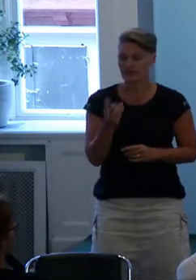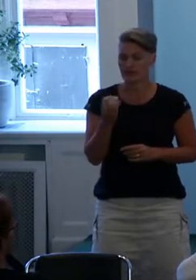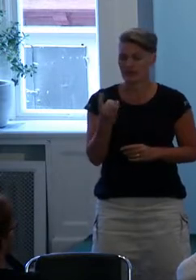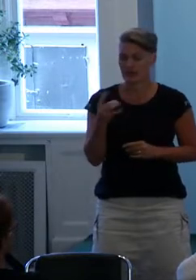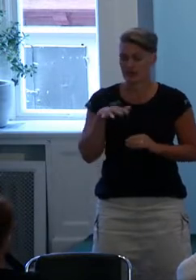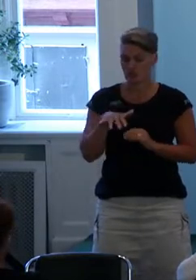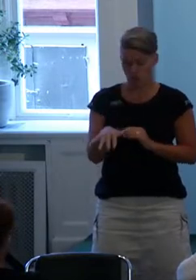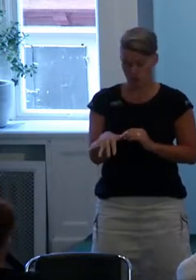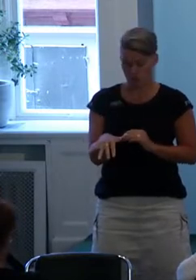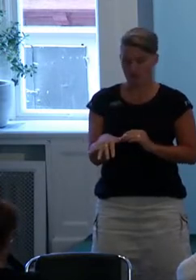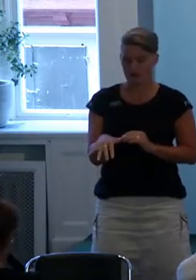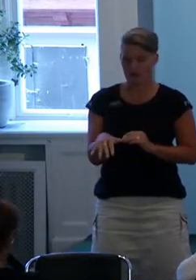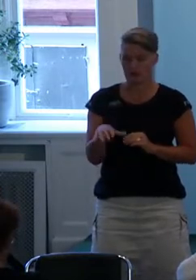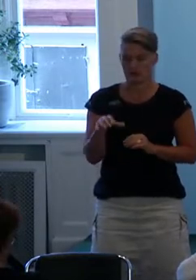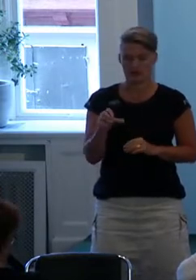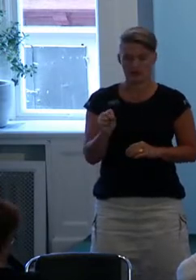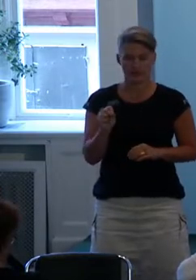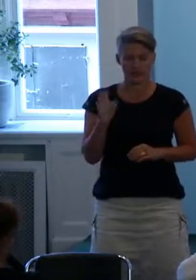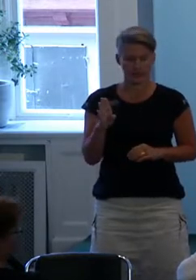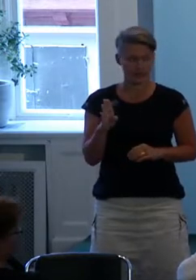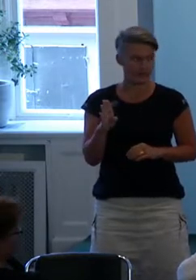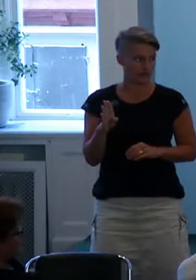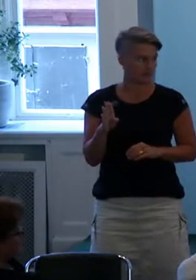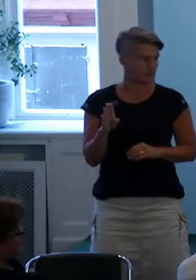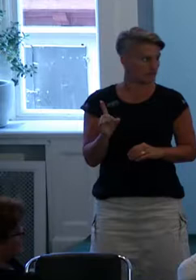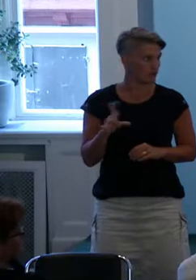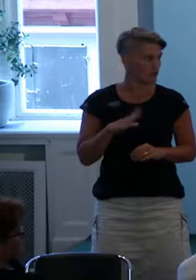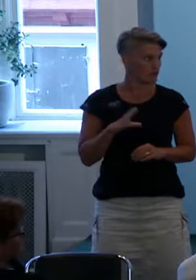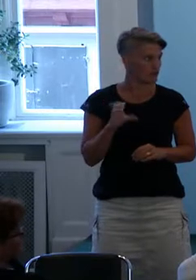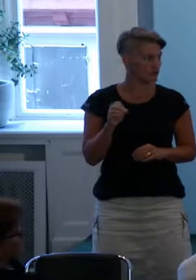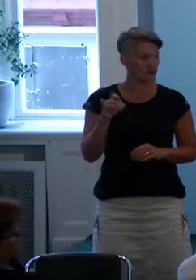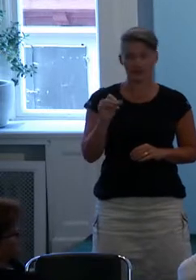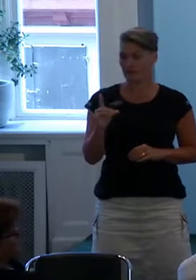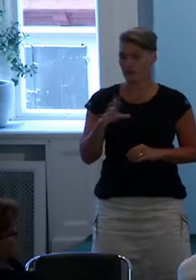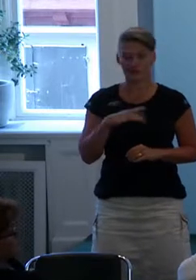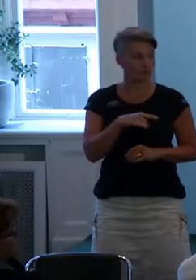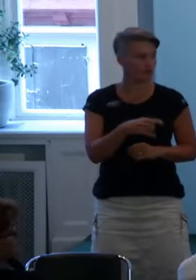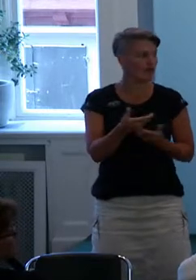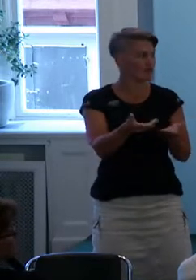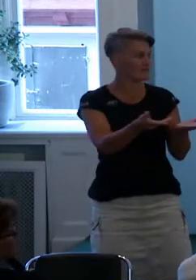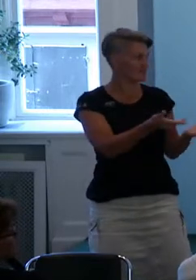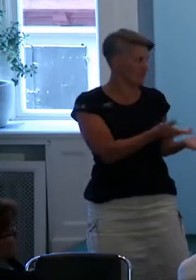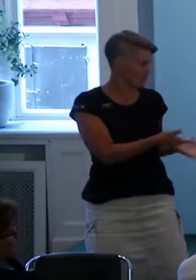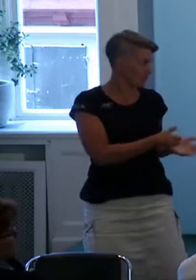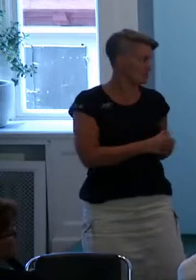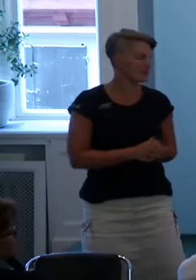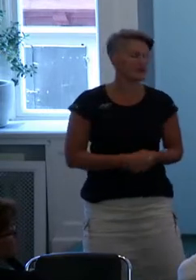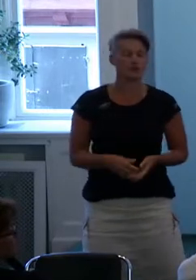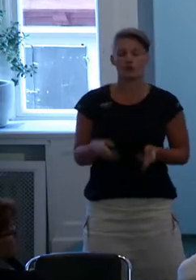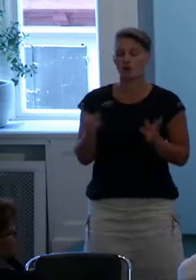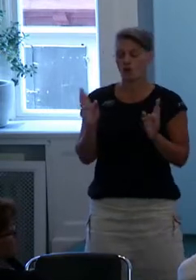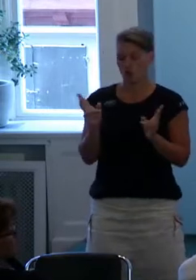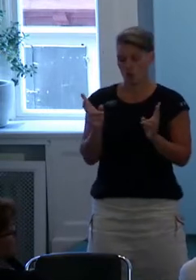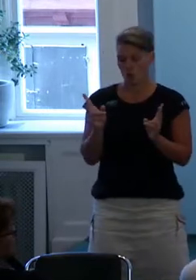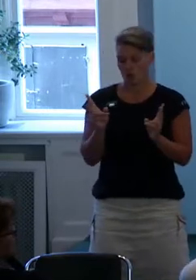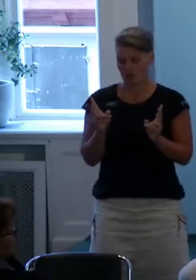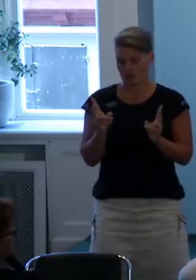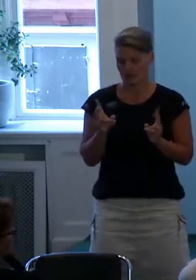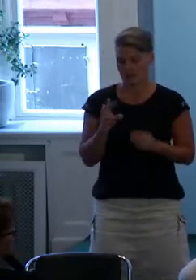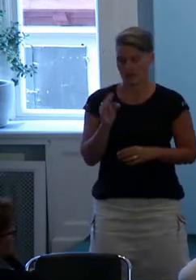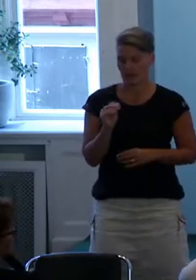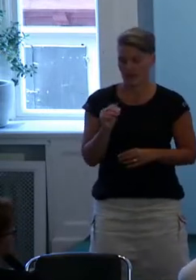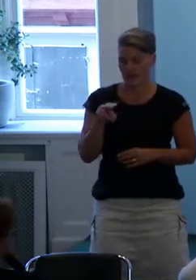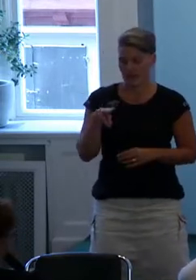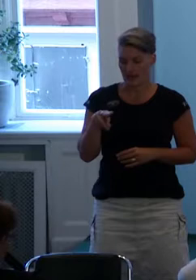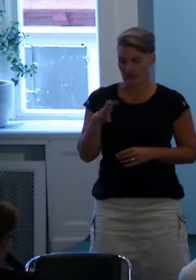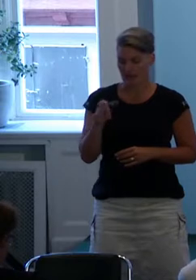generaldirektör från TLV. Vad har vi, Sofia? Vad har vi där, Sofia? Välkommen fram, Sofia. Och vi ska också bjuda upp, applåd till Sofia, Anders Blank